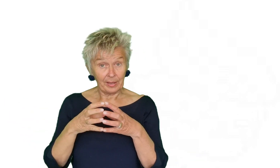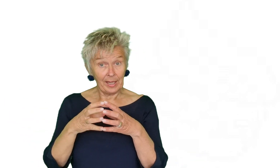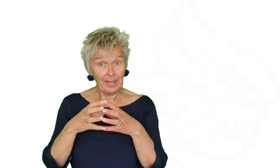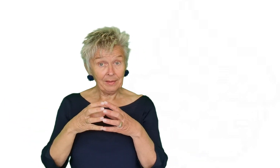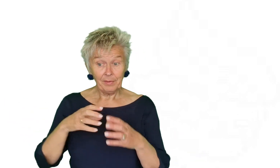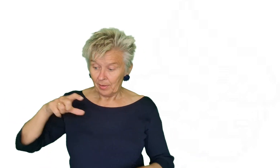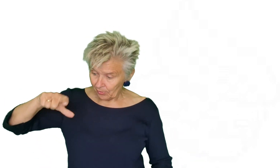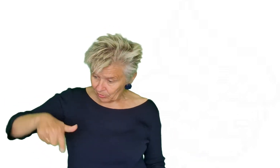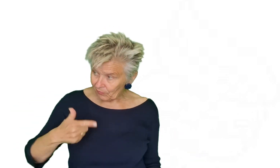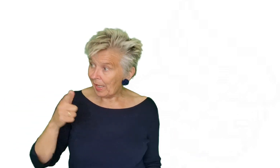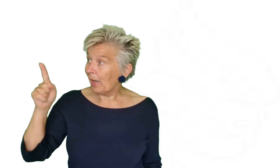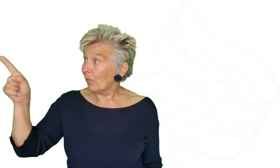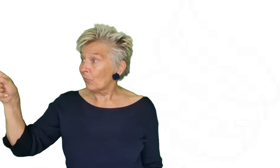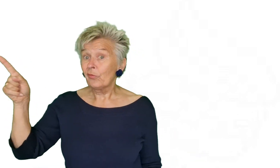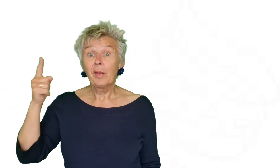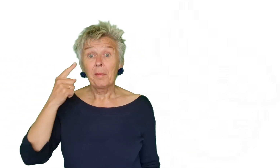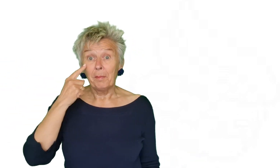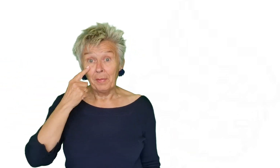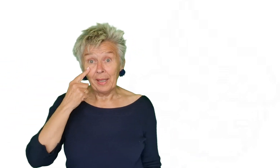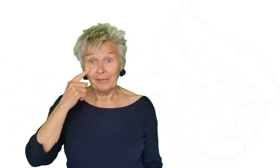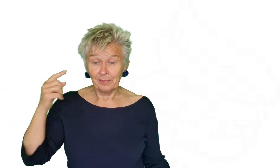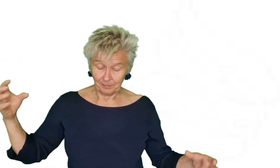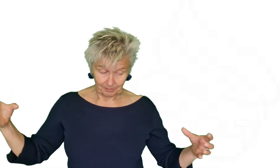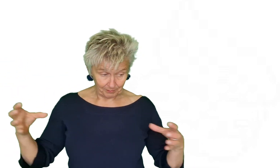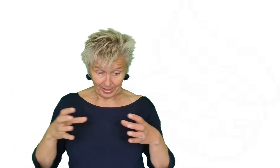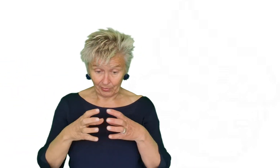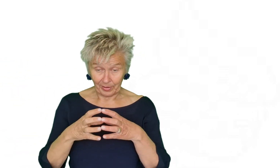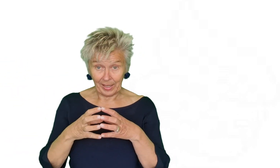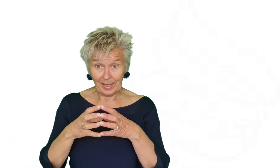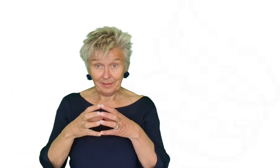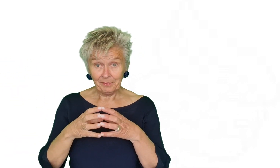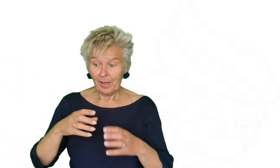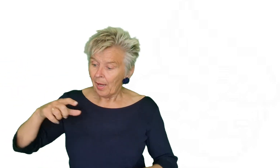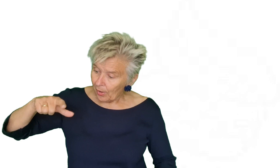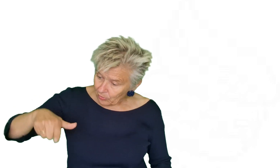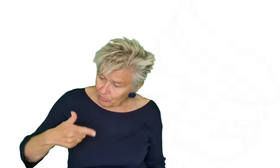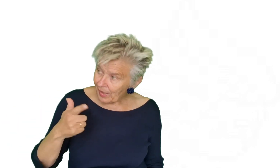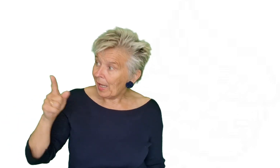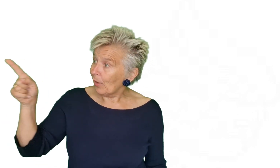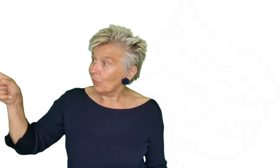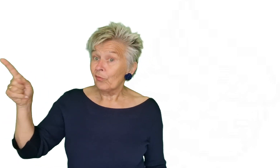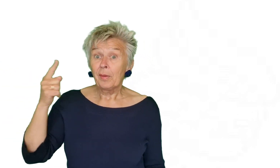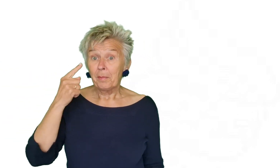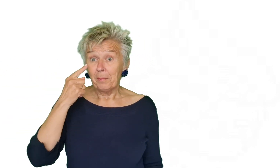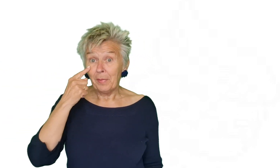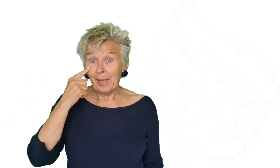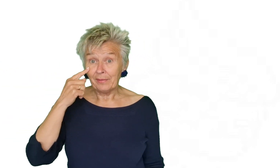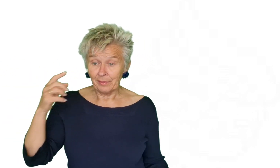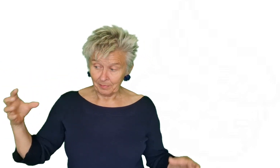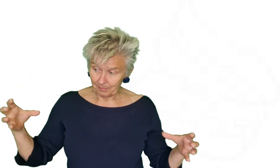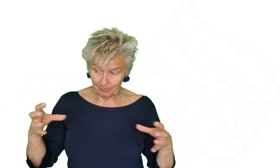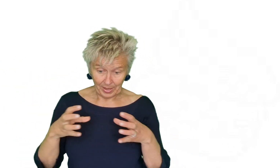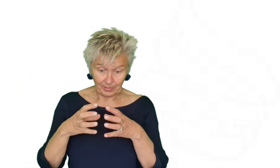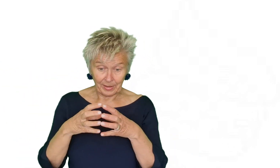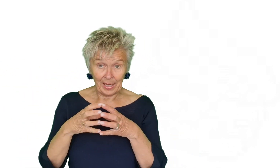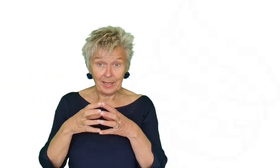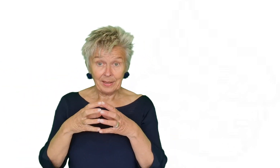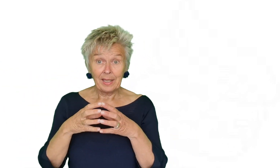elkaar. 12 maanden bij elkaar. 12 maanden bij elkaar